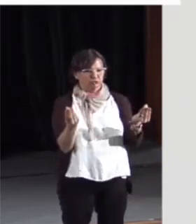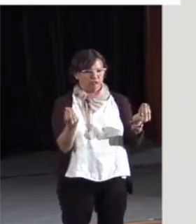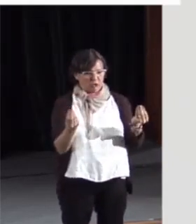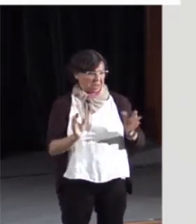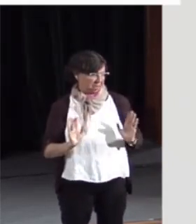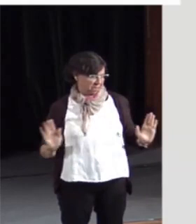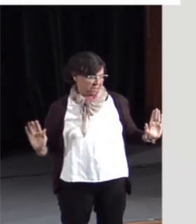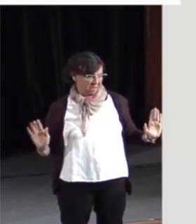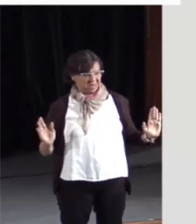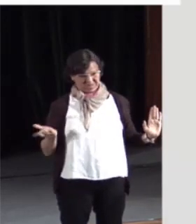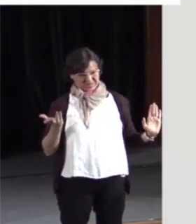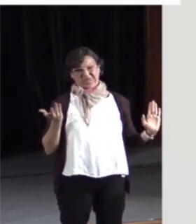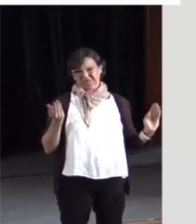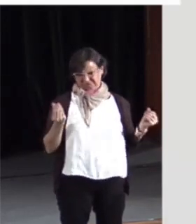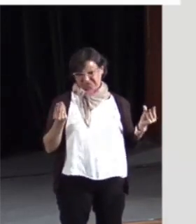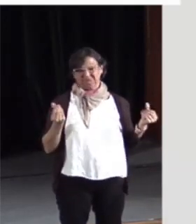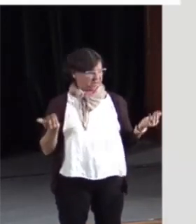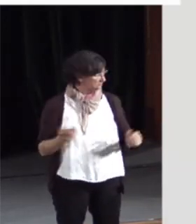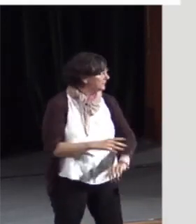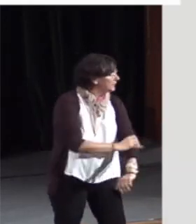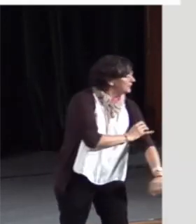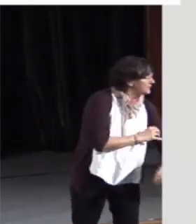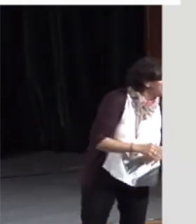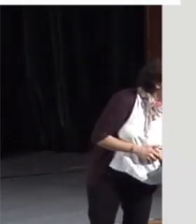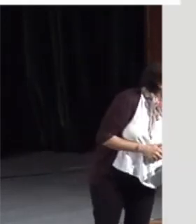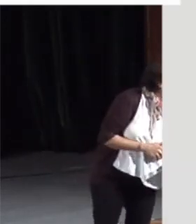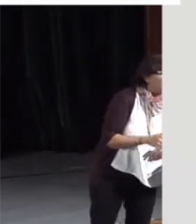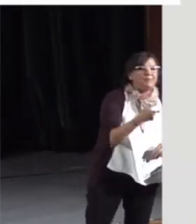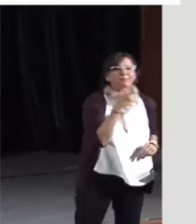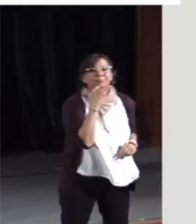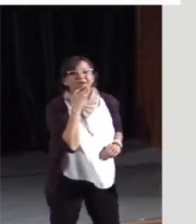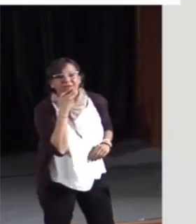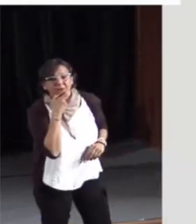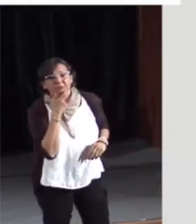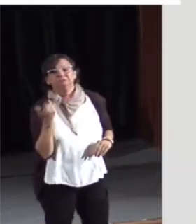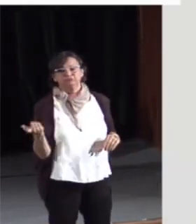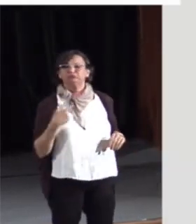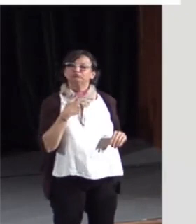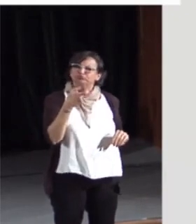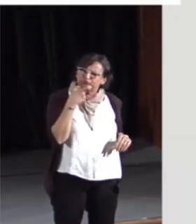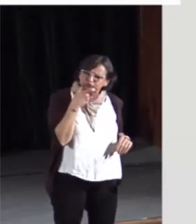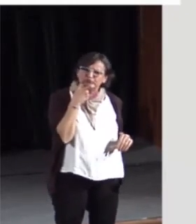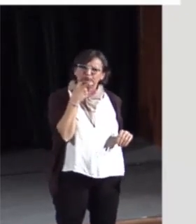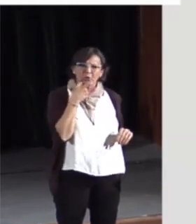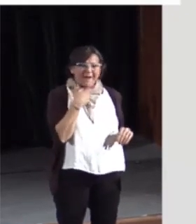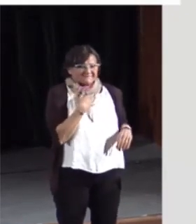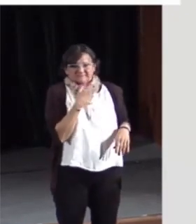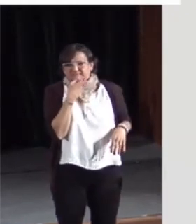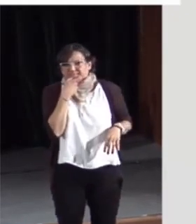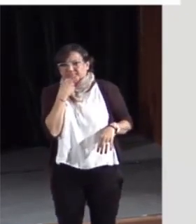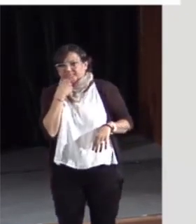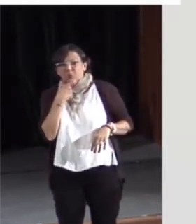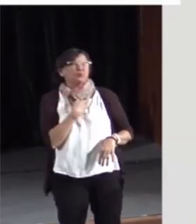si no vas a decir llueve mucho, simplemente con la expresión ya puedes expresar intensidad. También